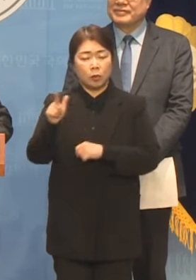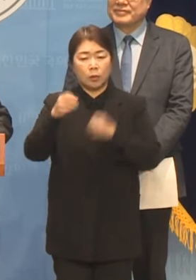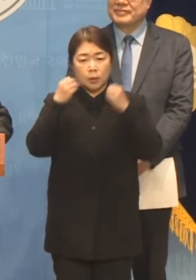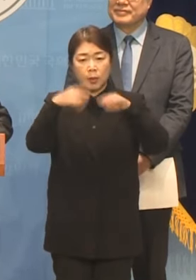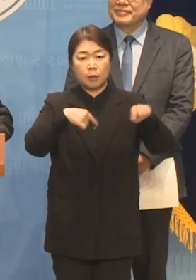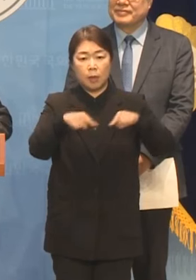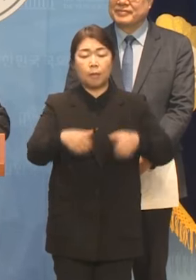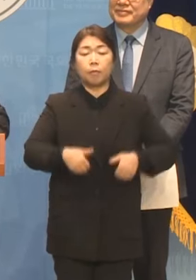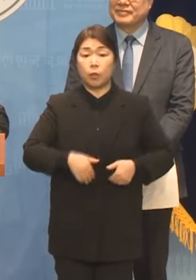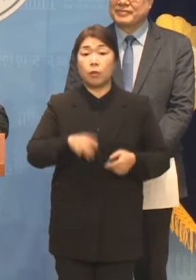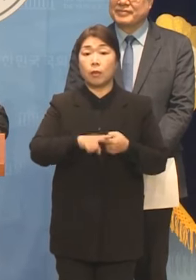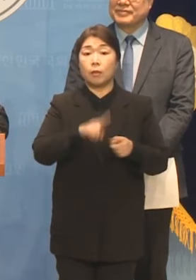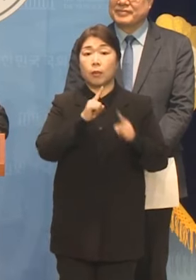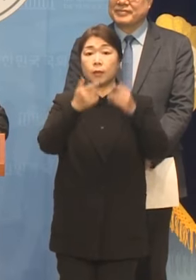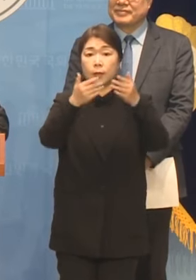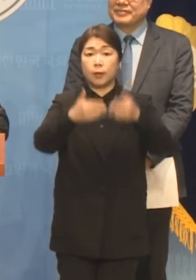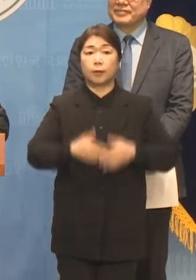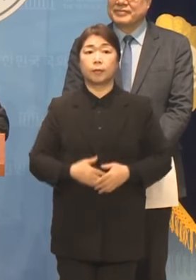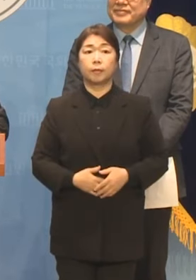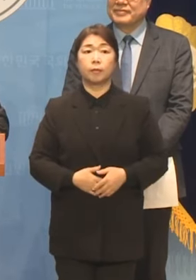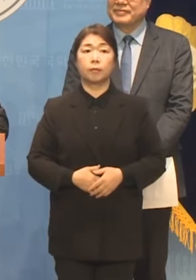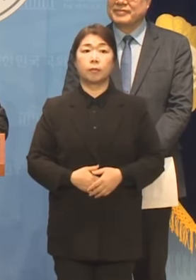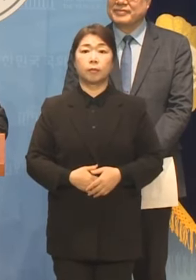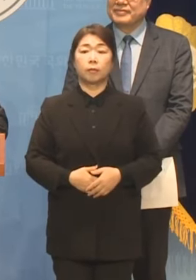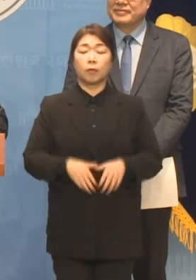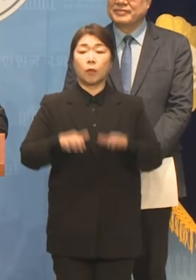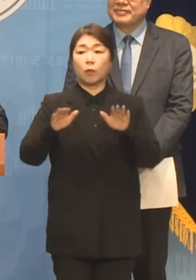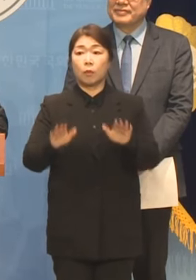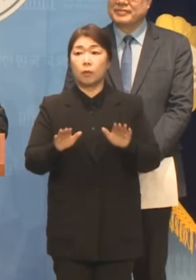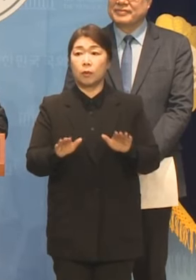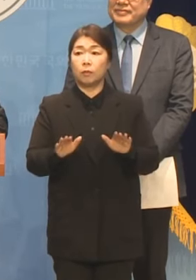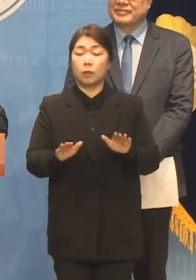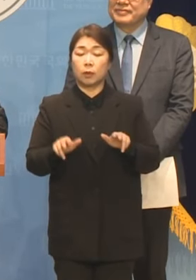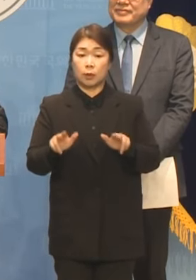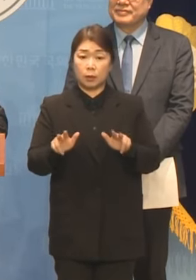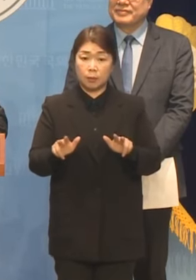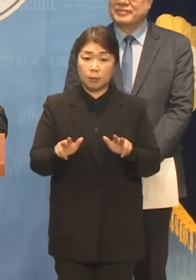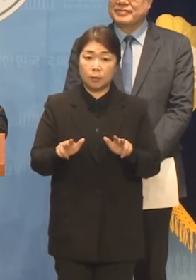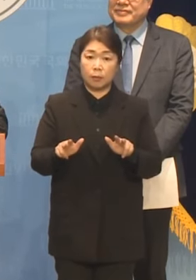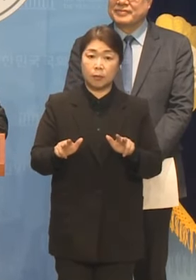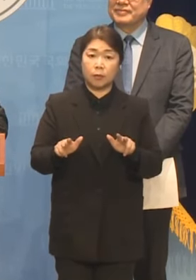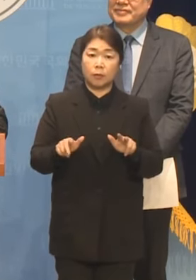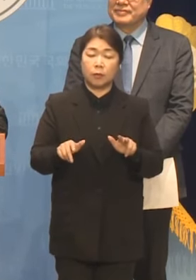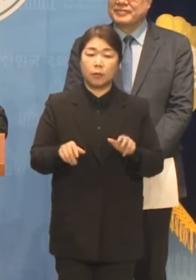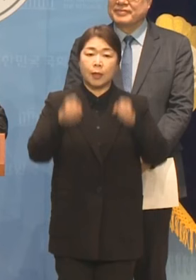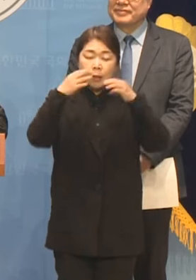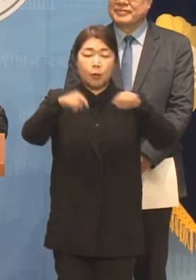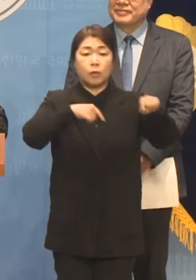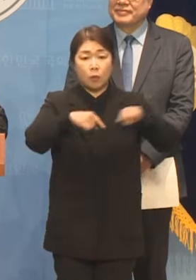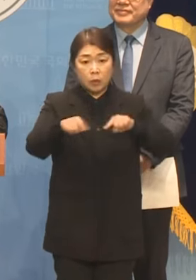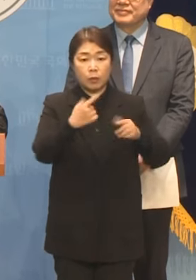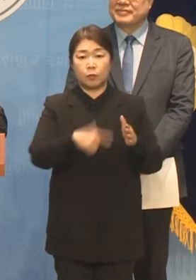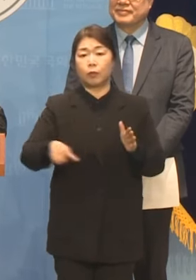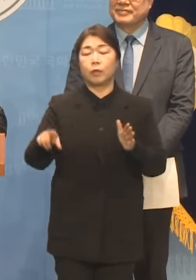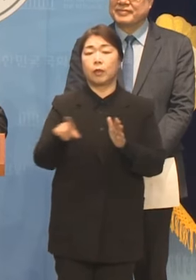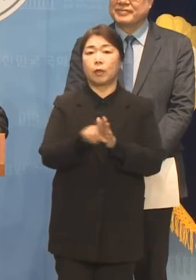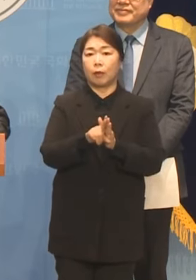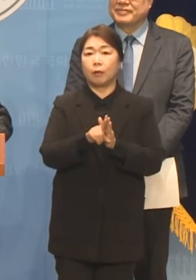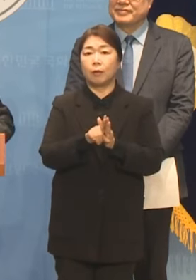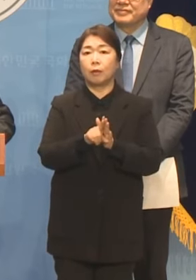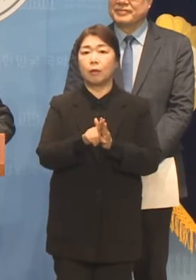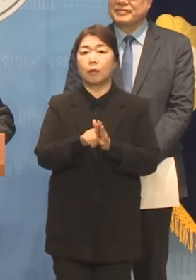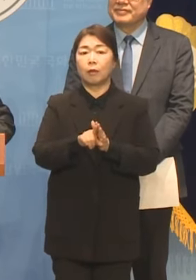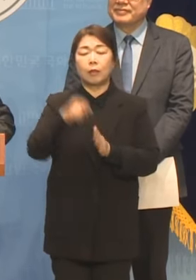필요성에 대해서 좀 말씀을 드리고 싶고요 오늘이 자리가 원래 뭐 새로운 정치를 위한 그런